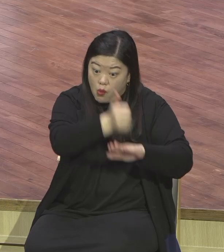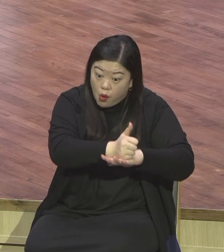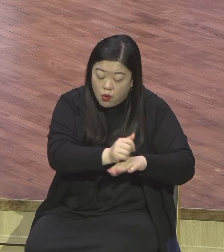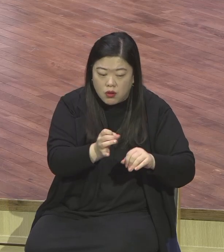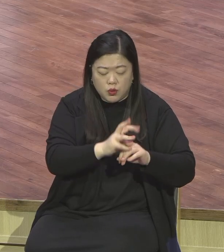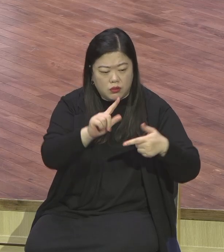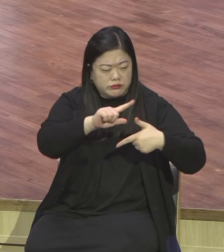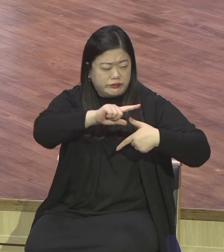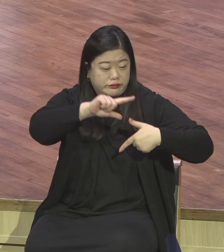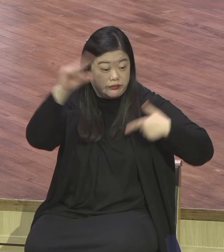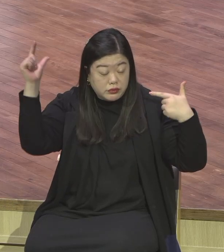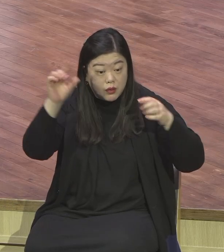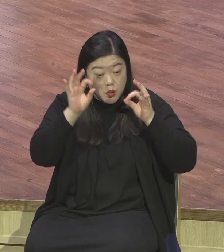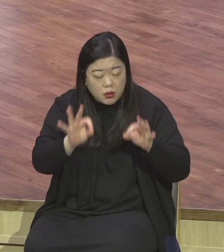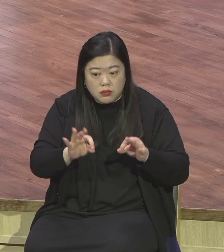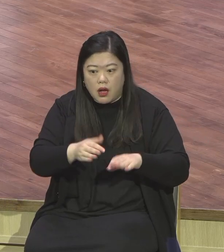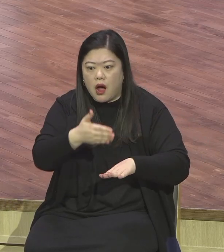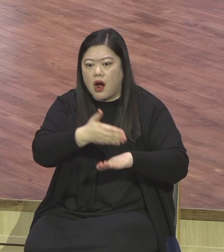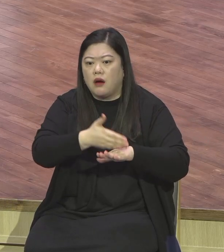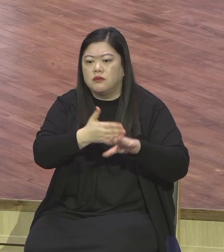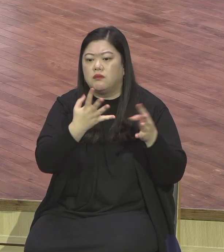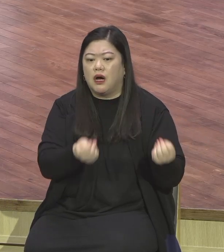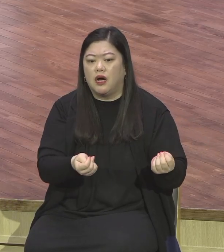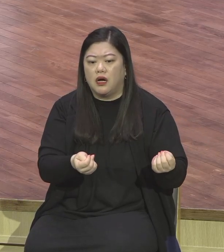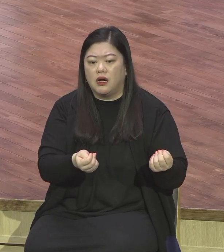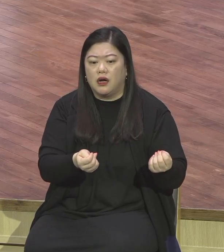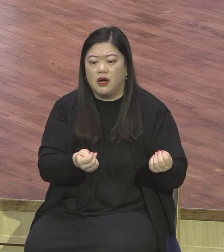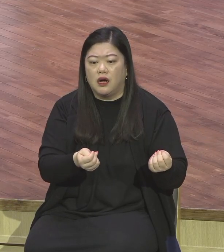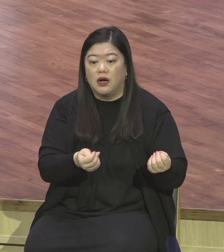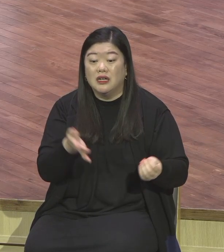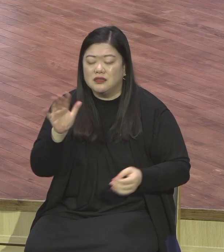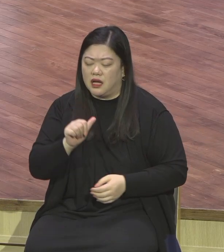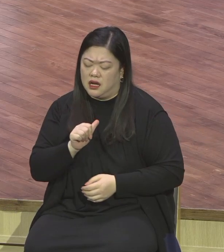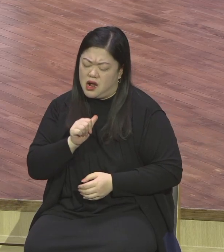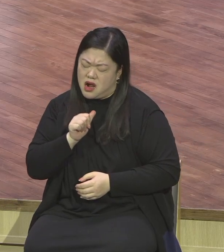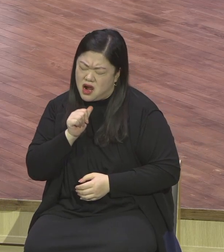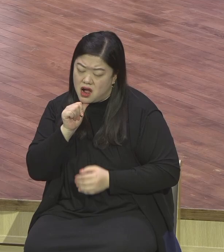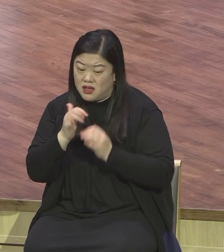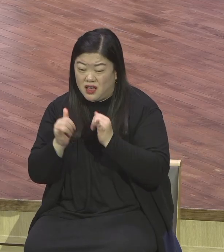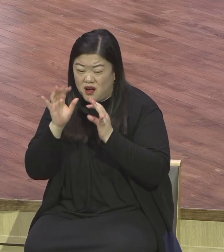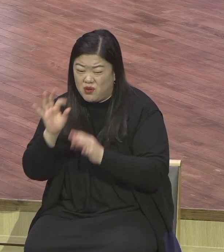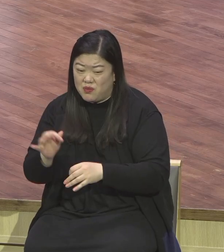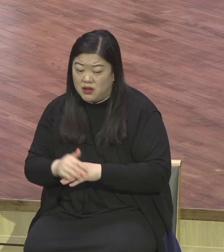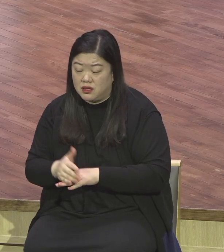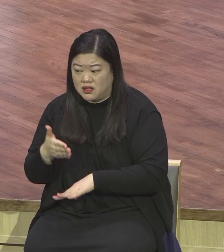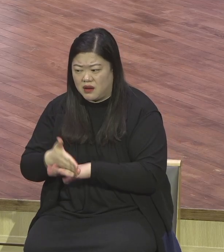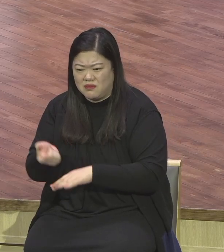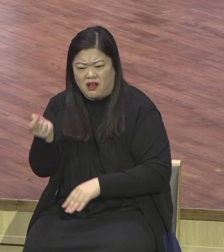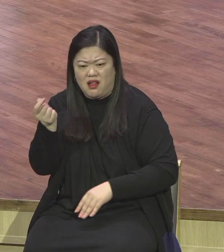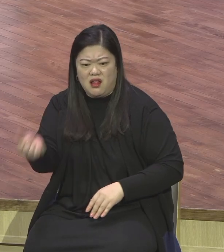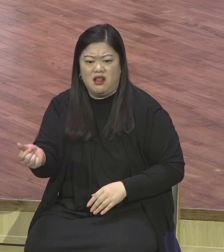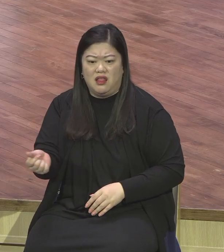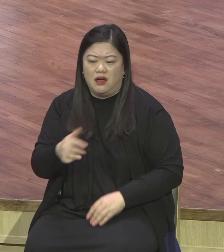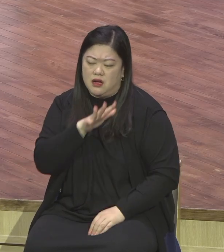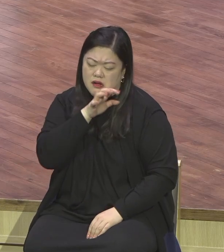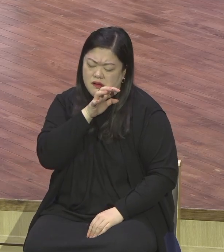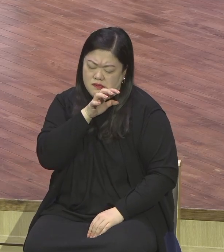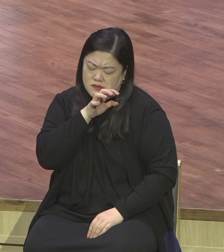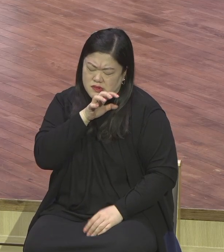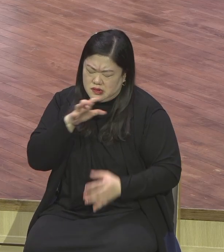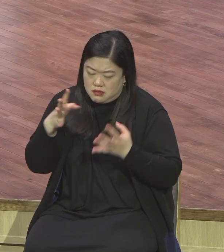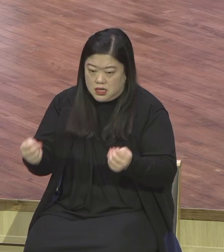감사가 많아요 근데 가난하고 실패한 사람들 불평 원망이 많아요 불평 원망이 많아